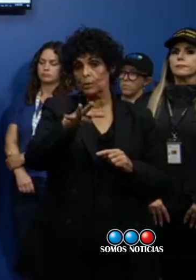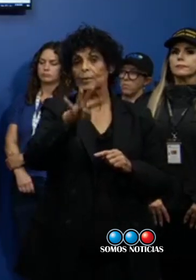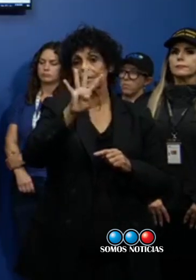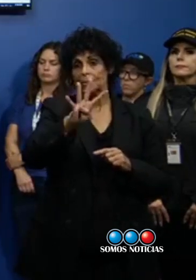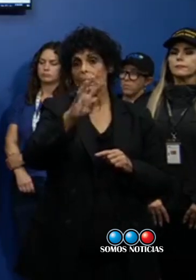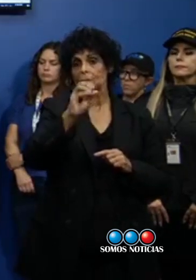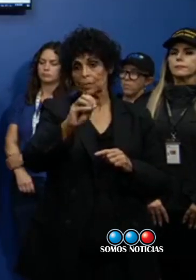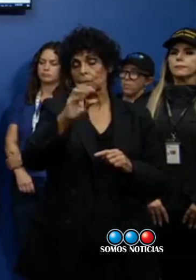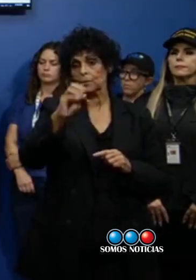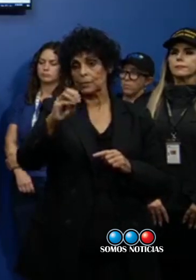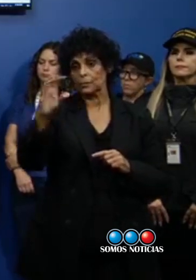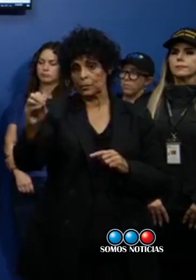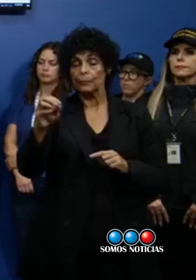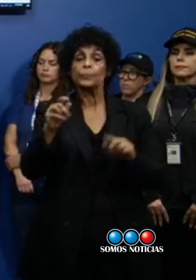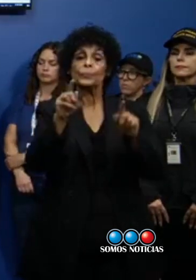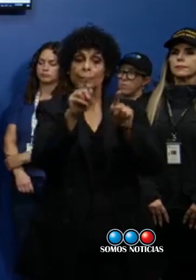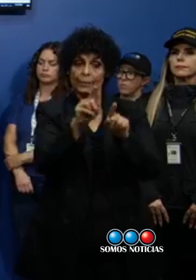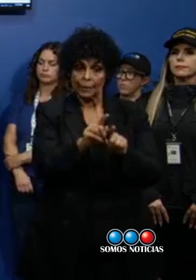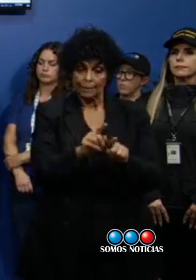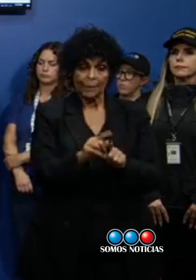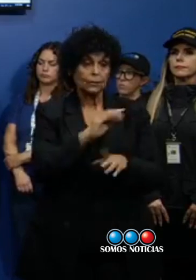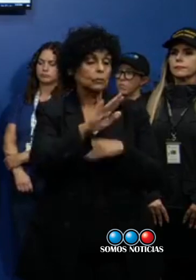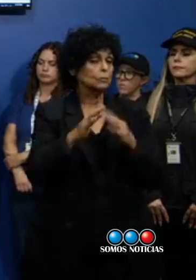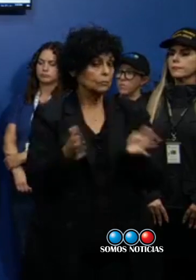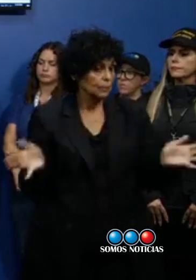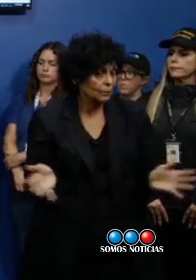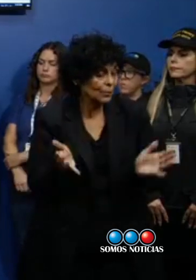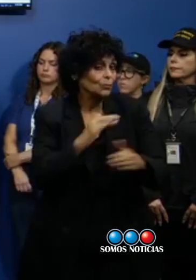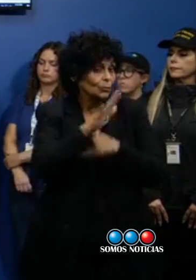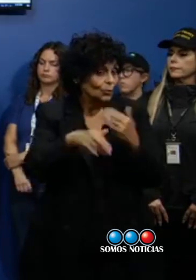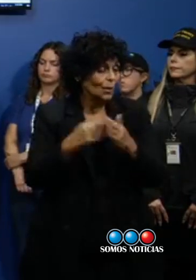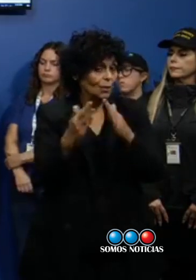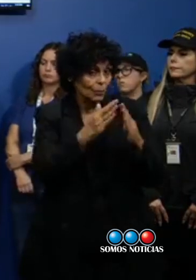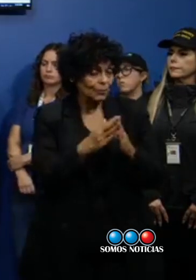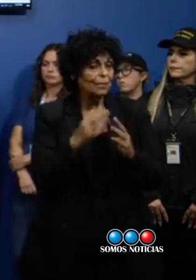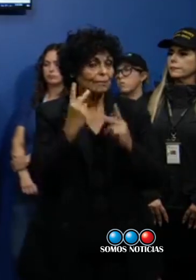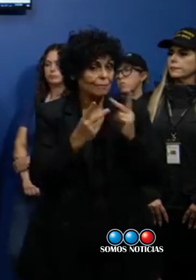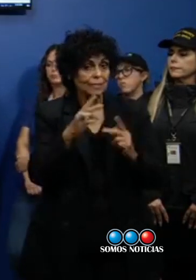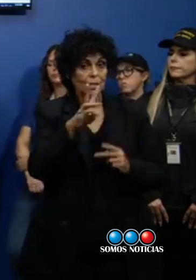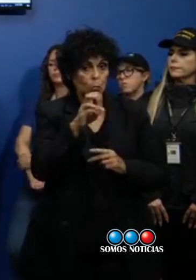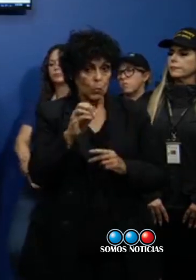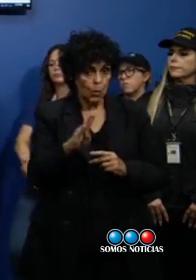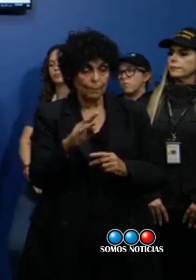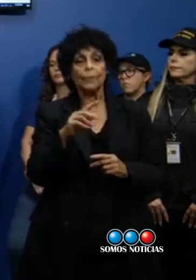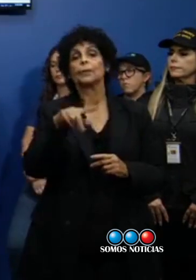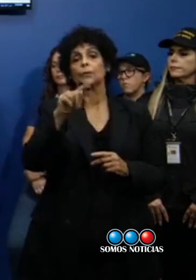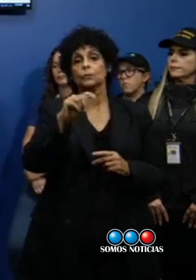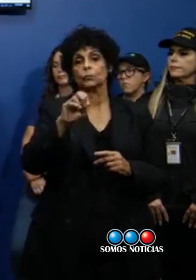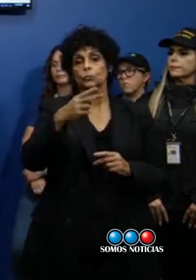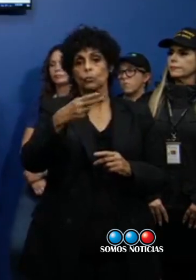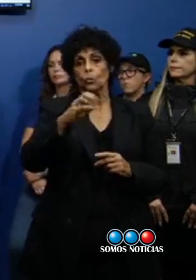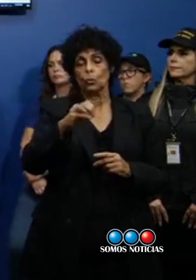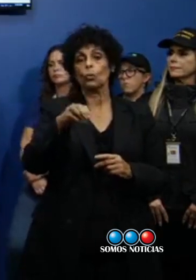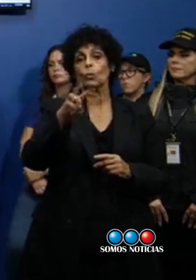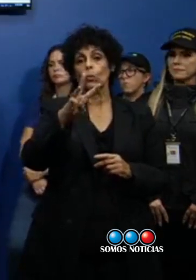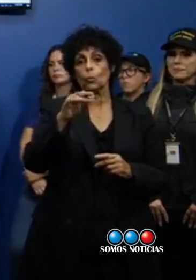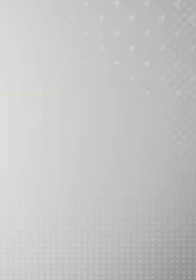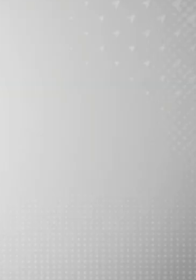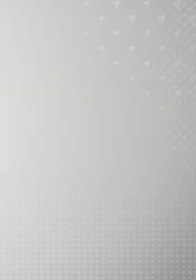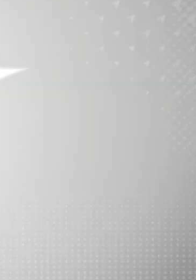50000 también animan a toda la comunidad que visiten su página web doow water.com Muchas